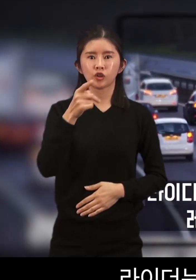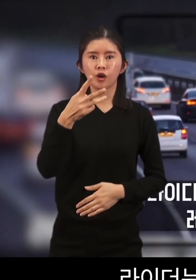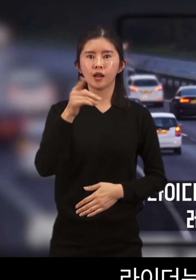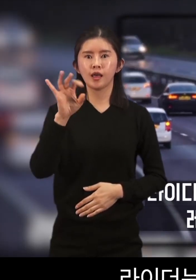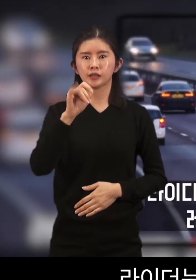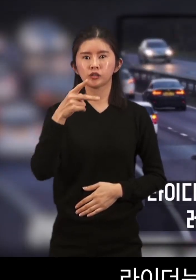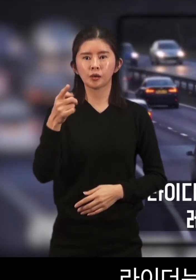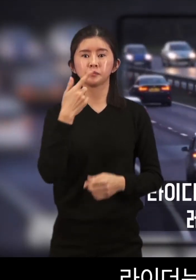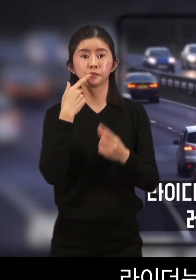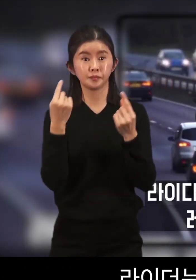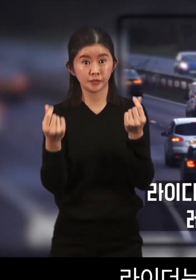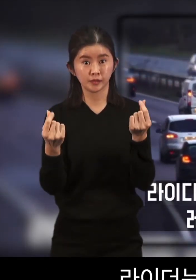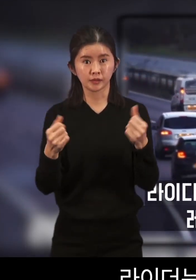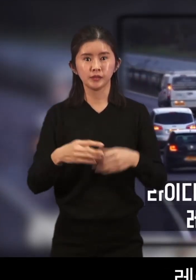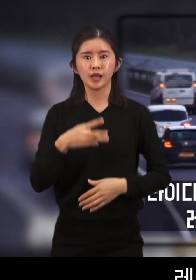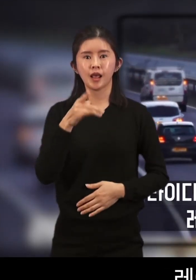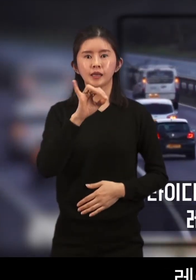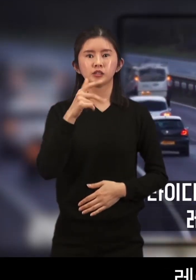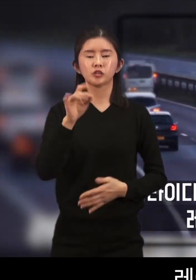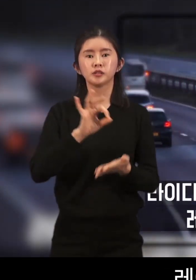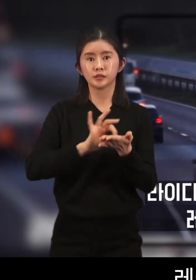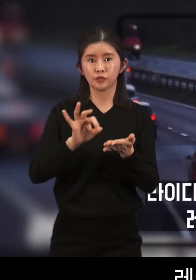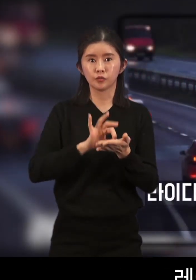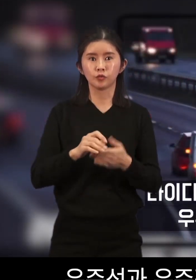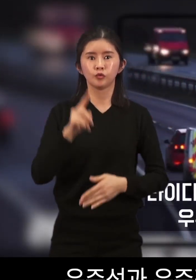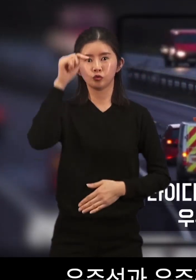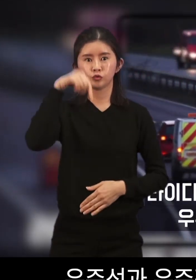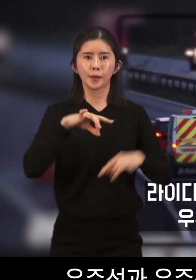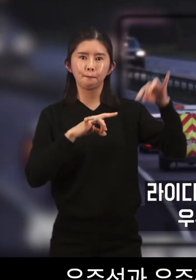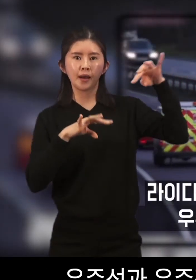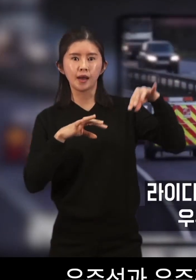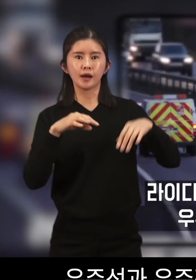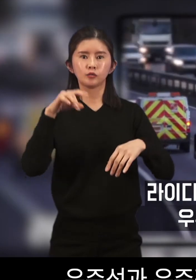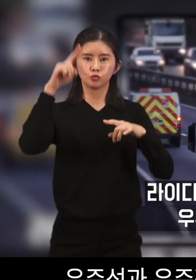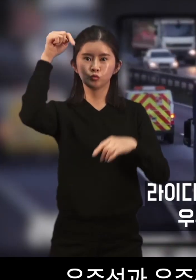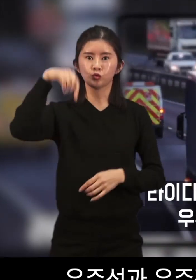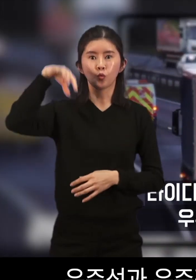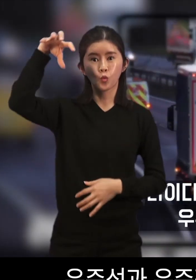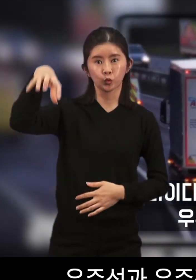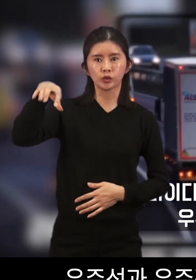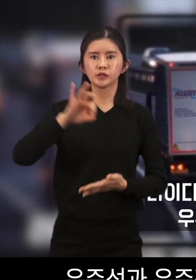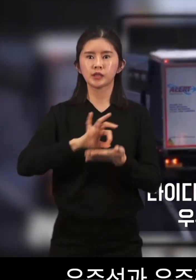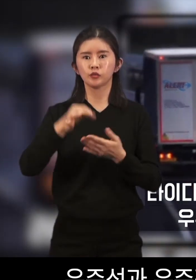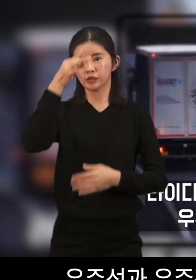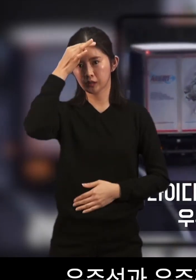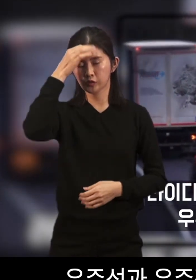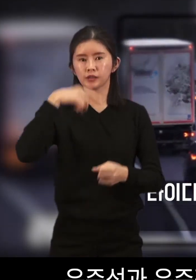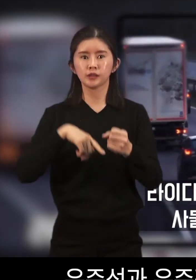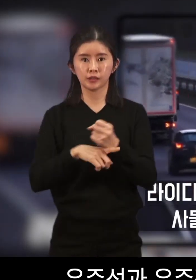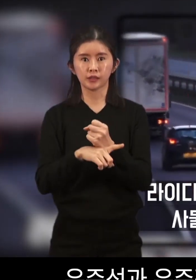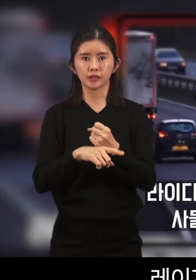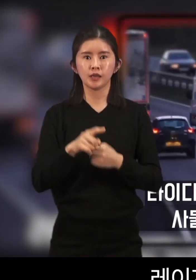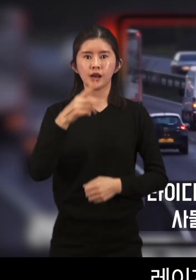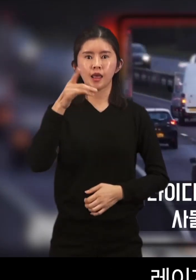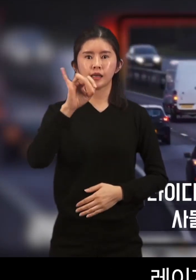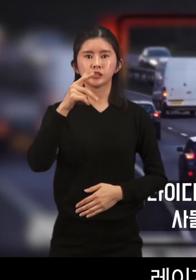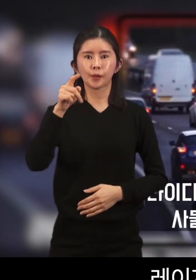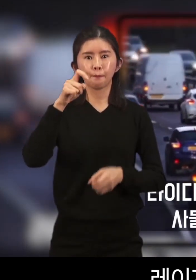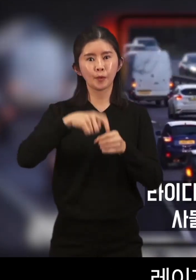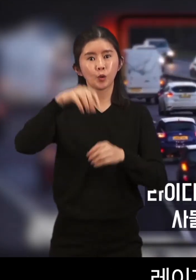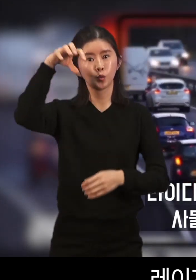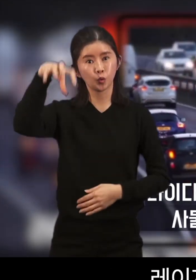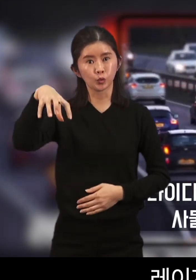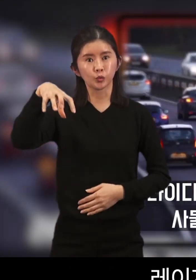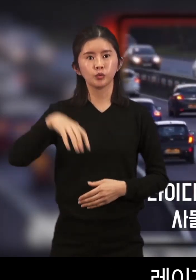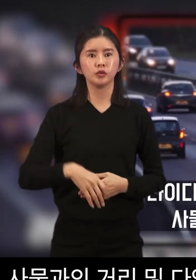라이더는 레이더와 비슷하지만 레이저를 사용하며 우주선과 우주정거장에 사용한 기술입니다. 레이저를